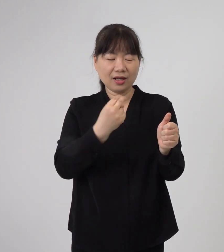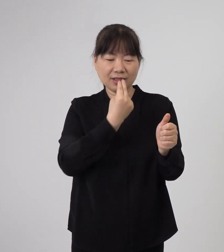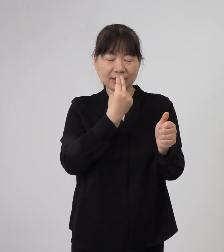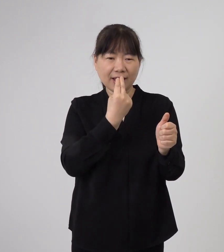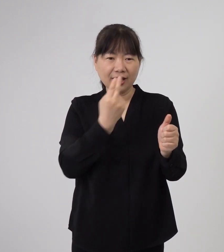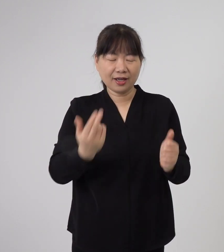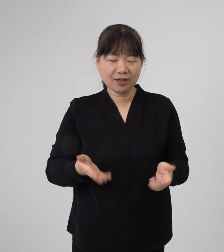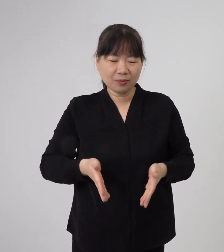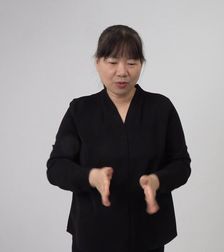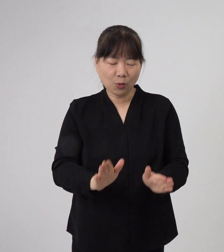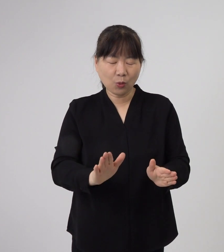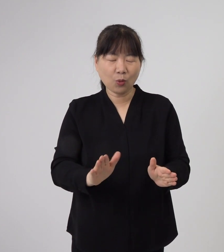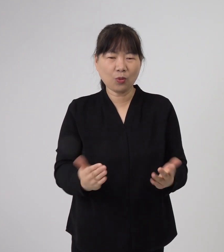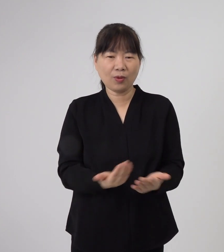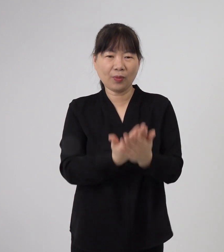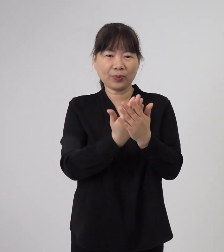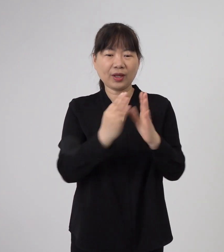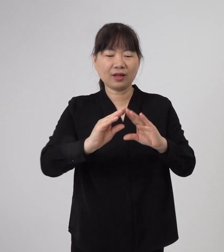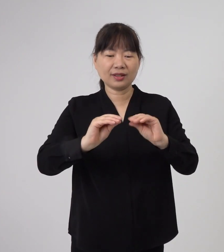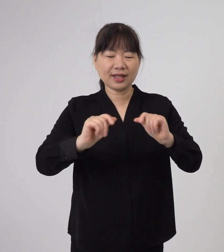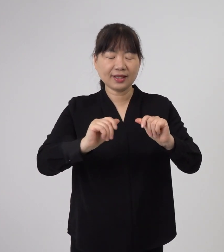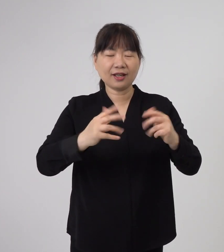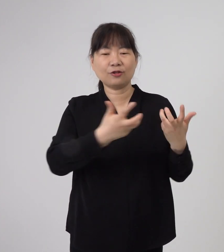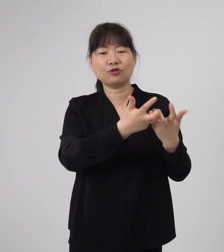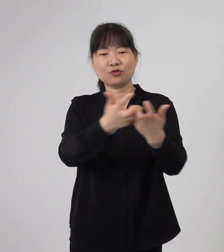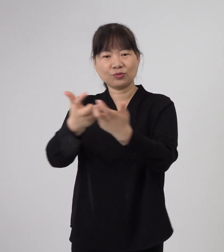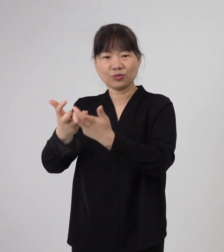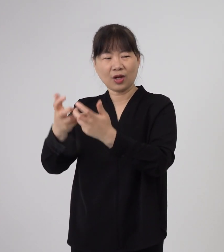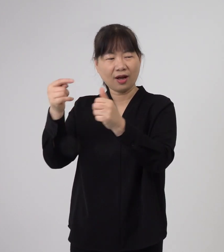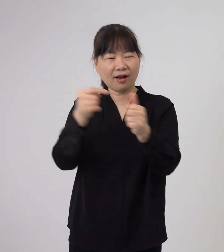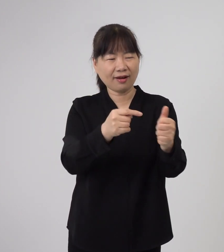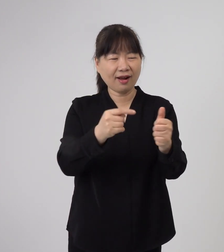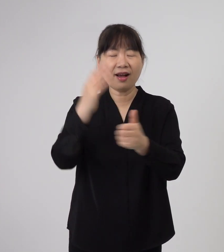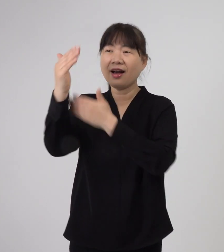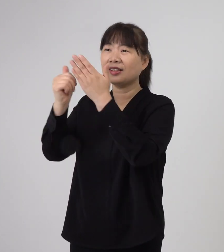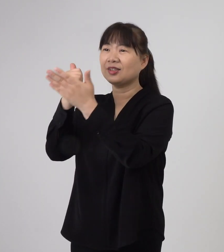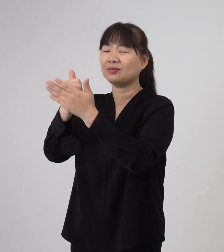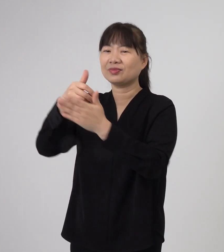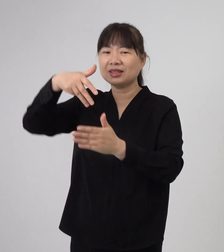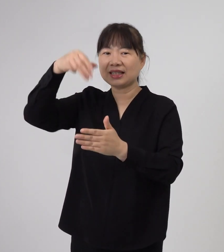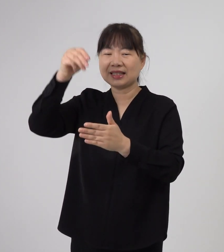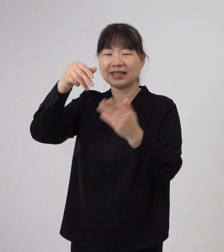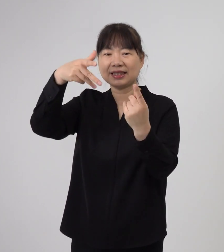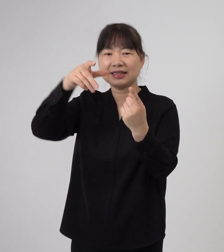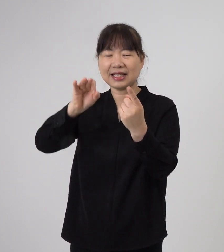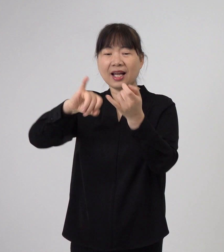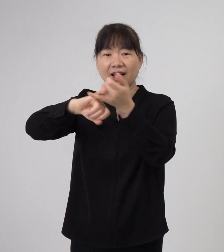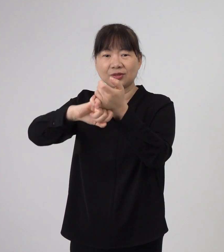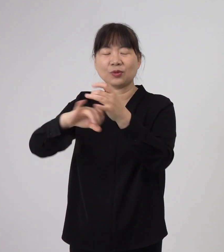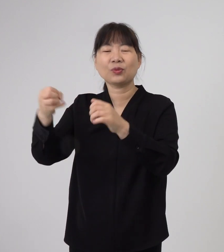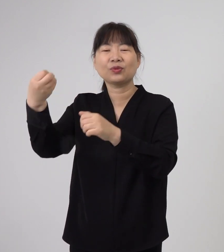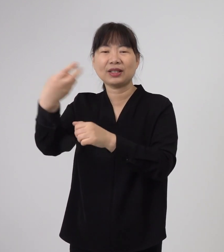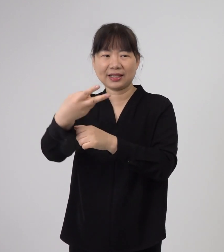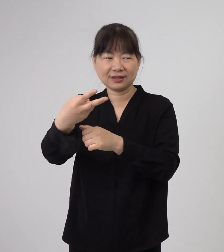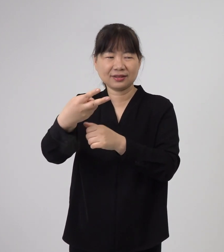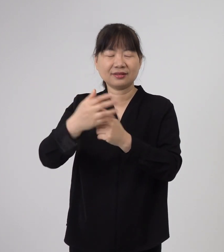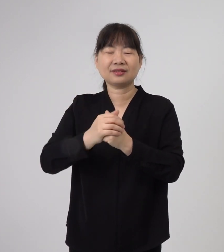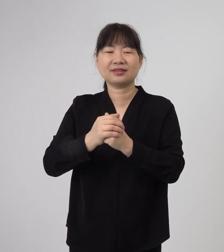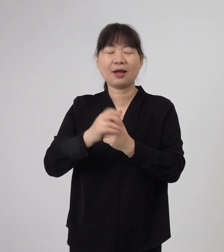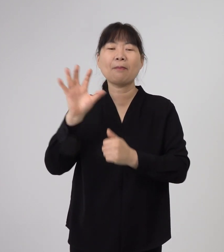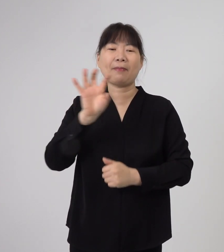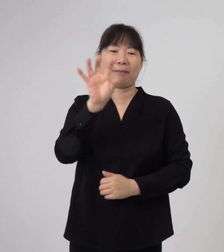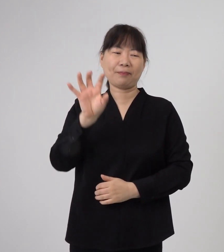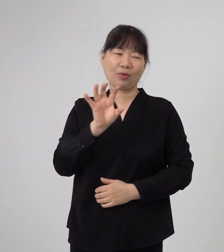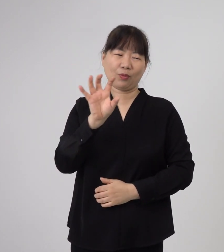생육하고 번성하여 땅에 충만하라. 하나님이 창세기 1장에 했던 약속이 다시